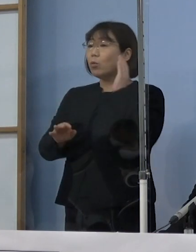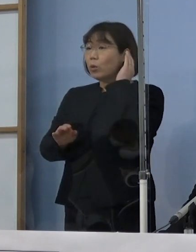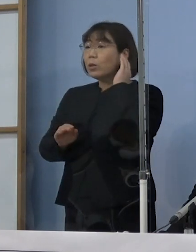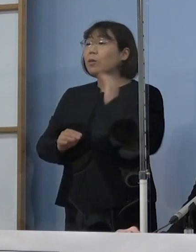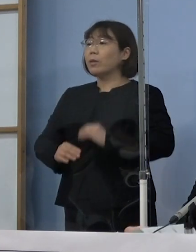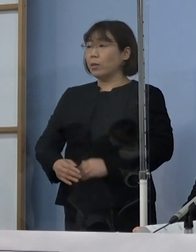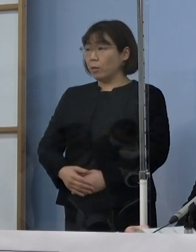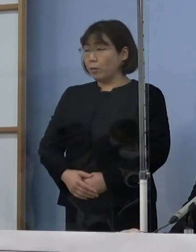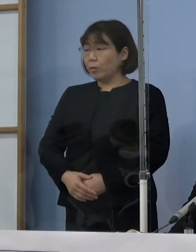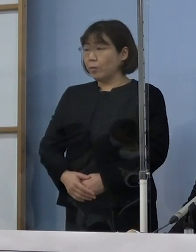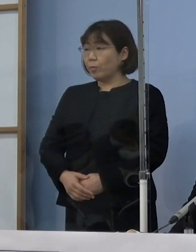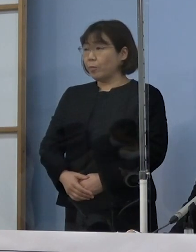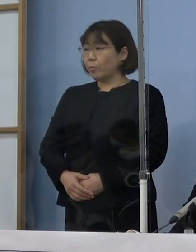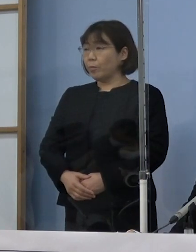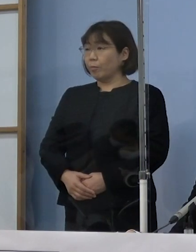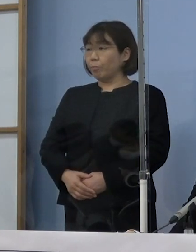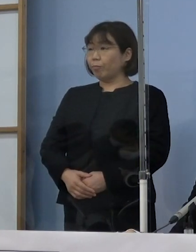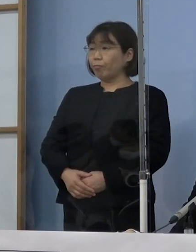ております。